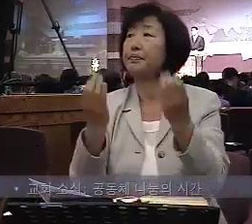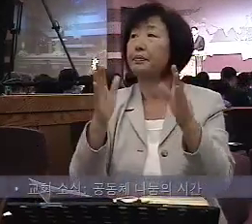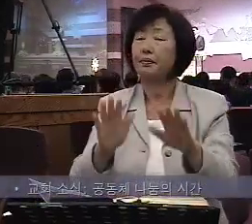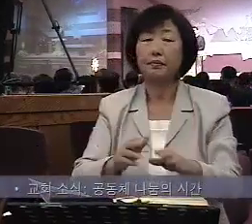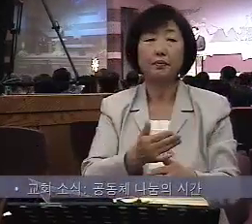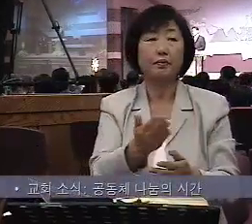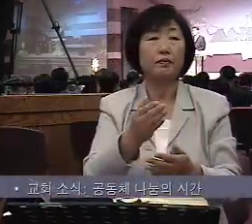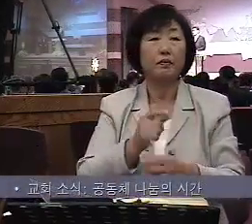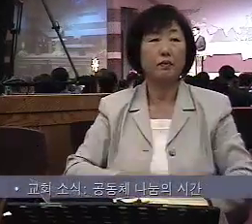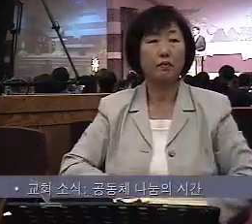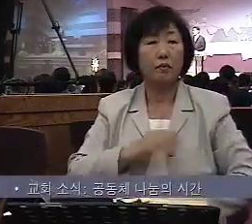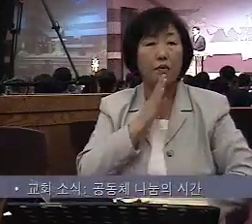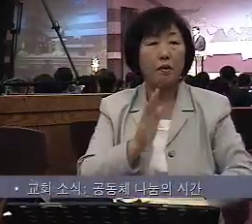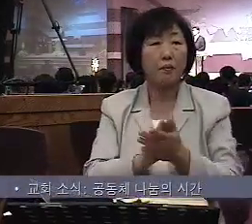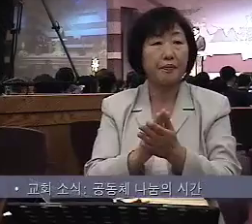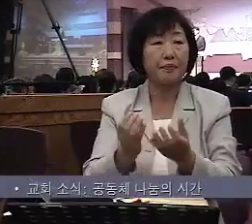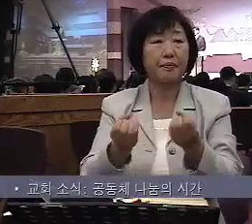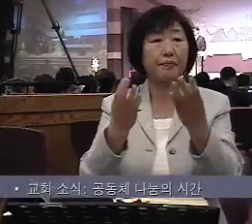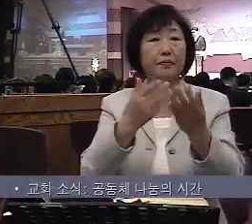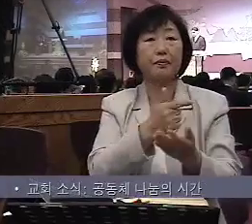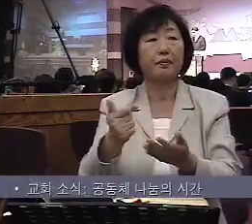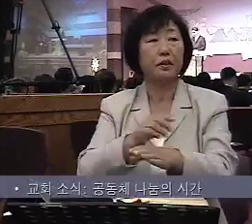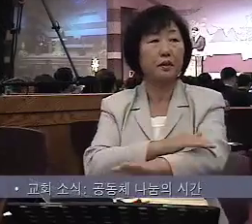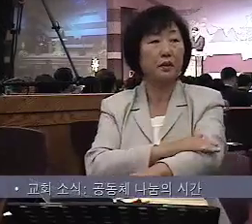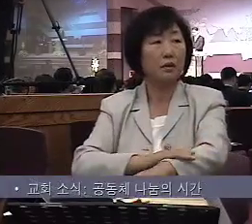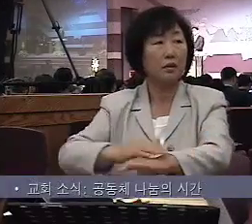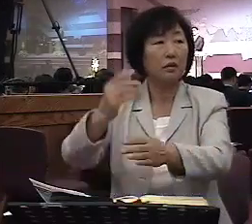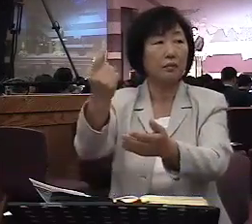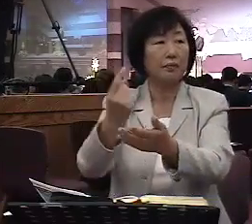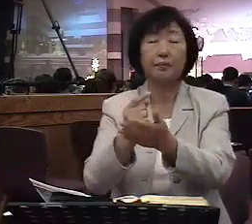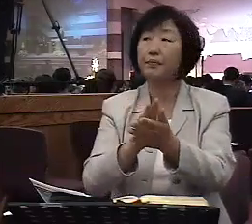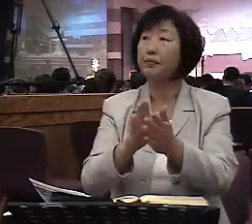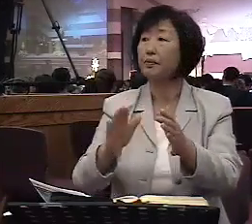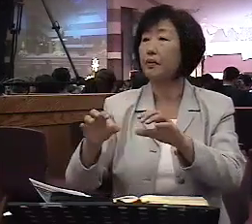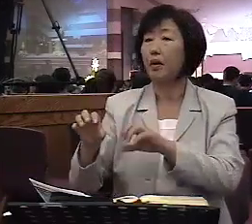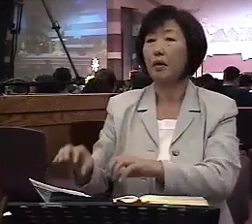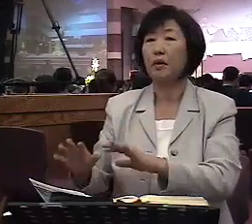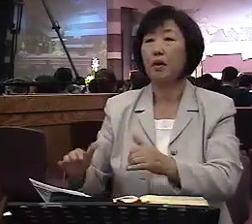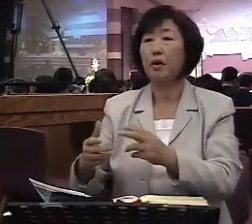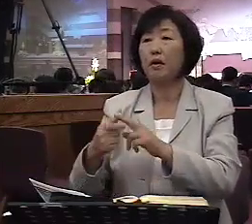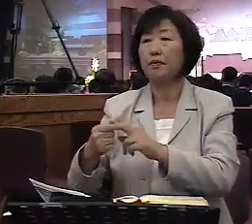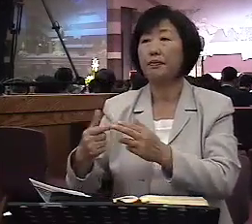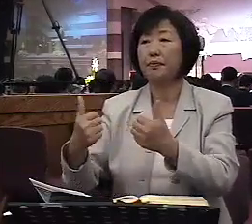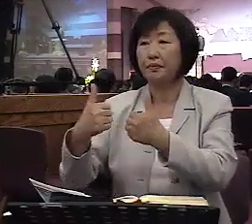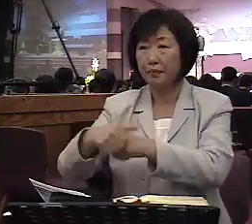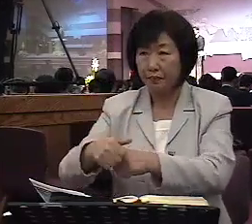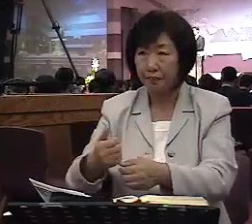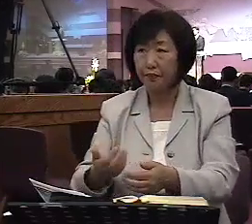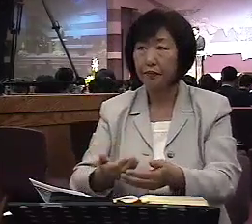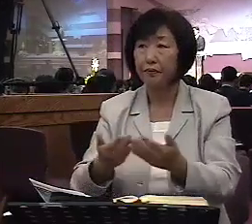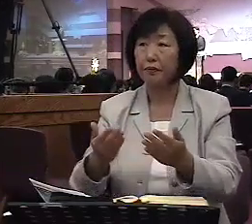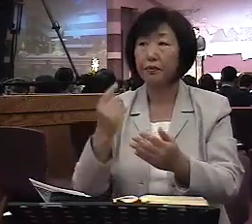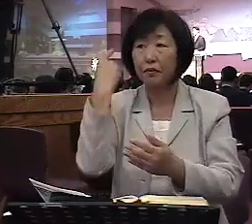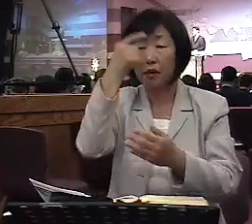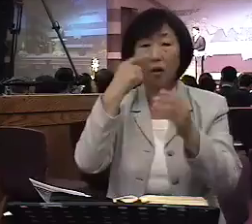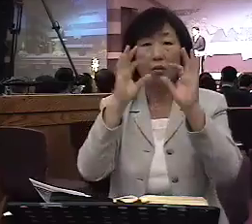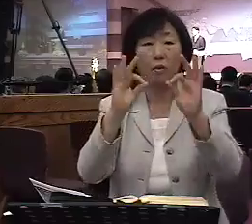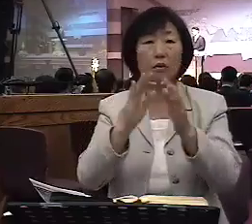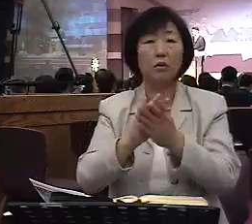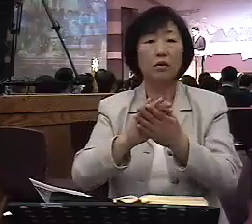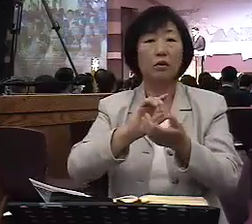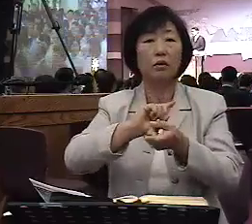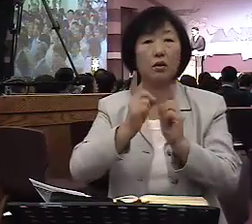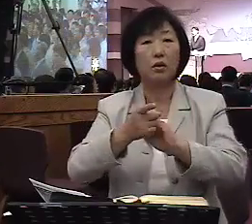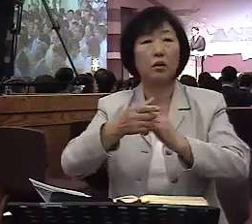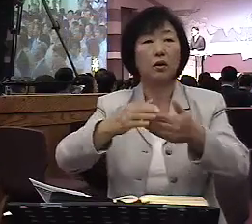여러분 진심으로 환영합니다. 너무 잘 오셨습니다. 우리 옆에 분과 함께 인사하시겠습니다. 얼굴 보시고요. 서로